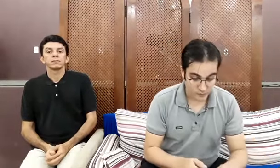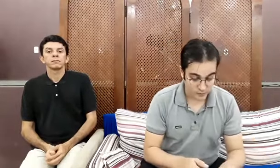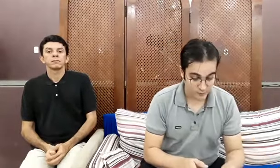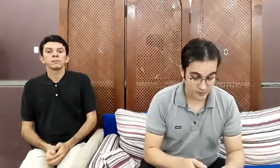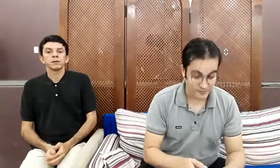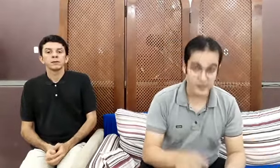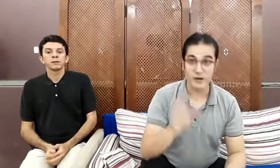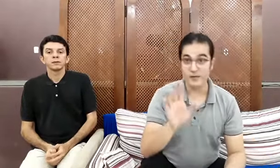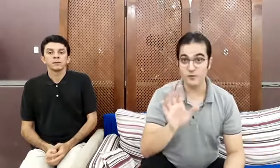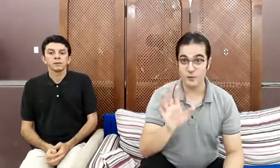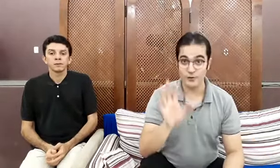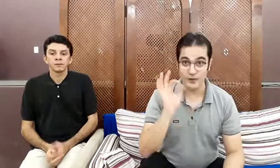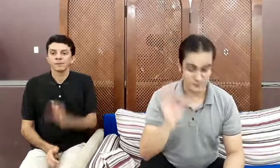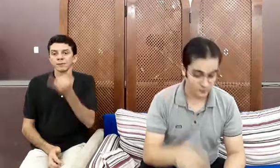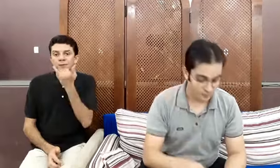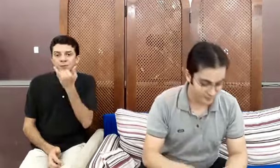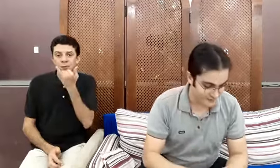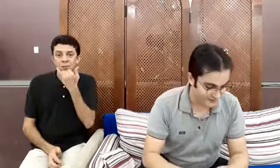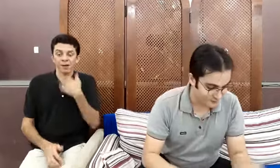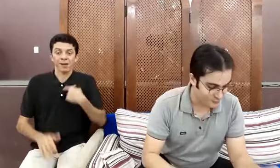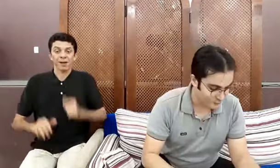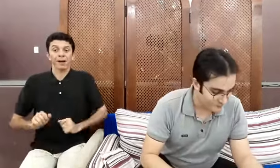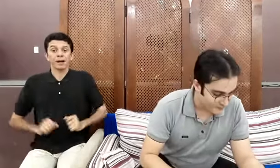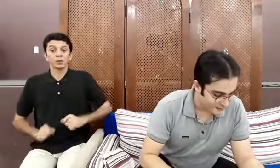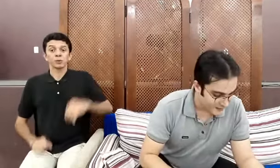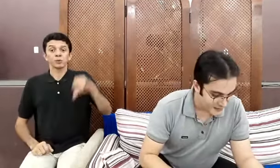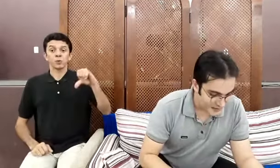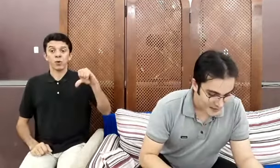Atos 9, eu estava lendo Atos 8, é Atos 9, desculpa.